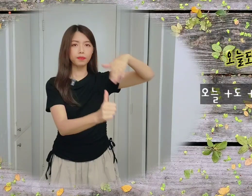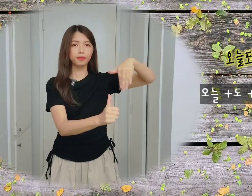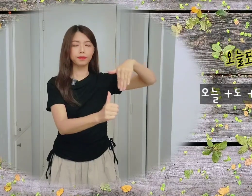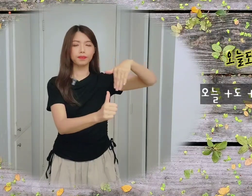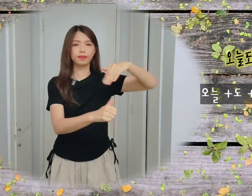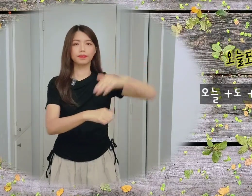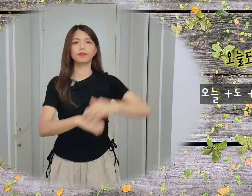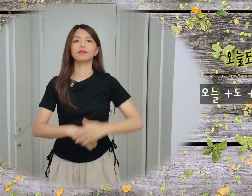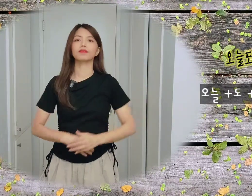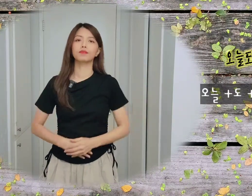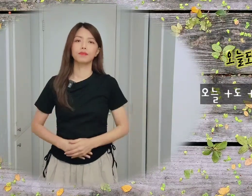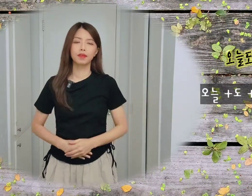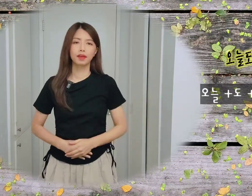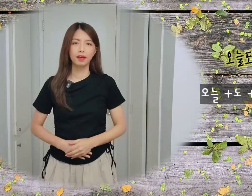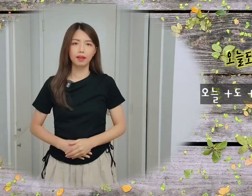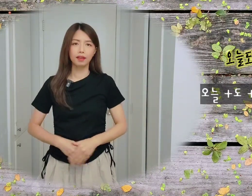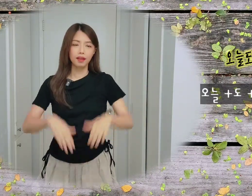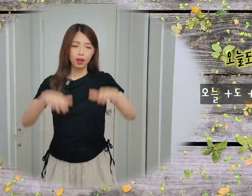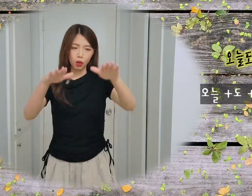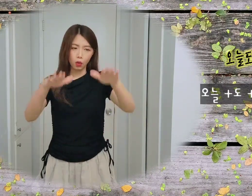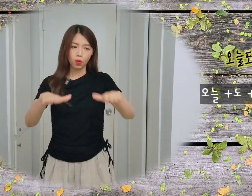거예요.